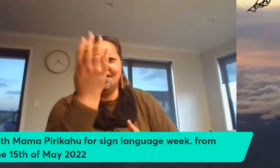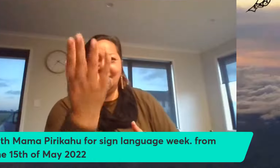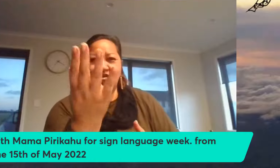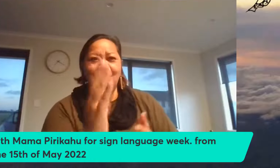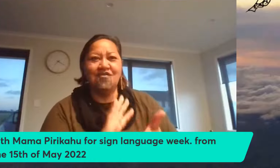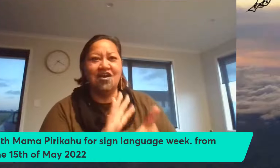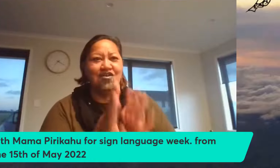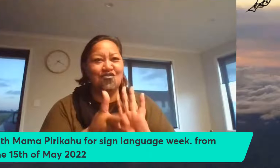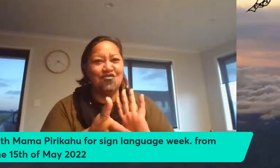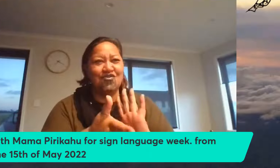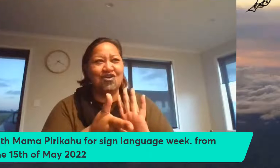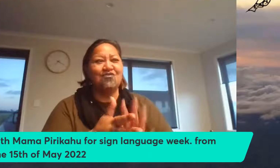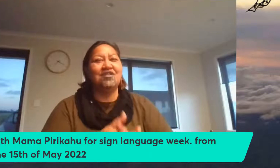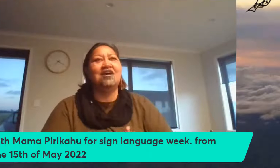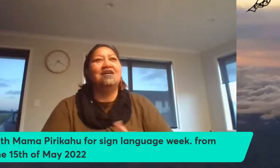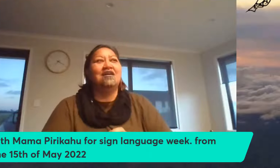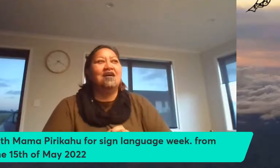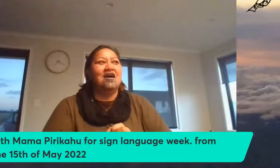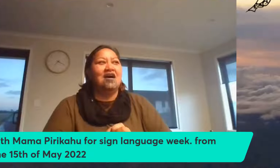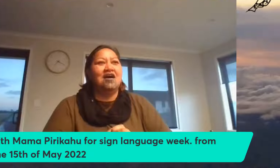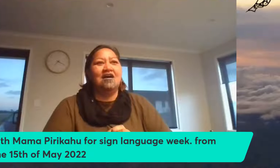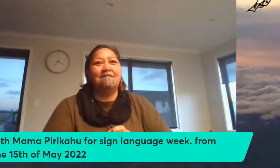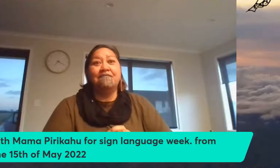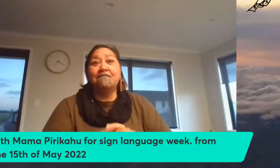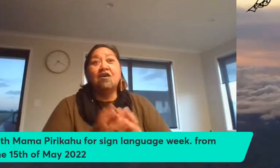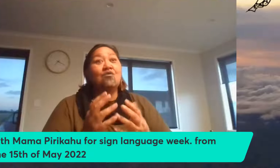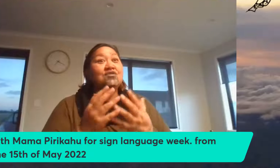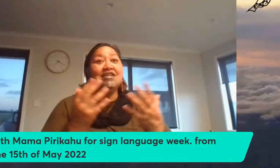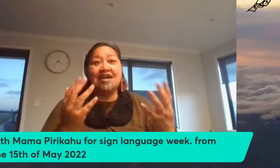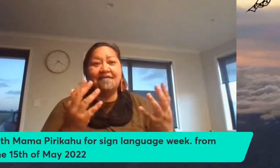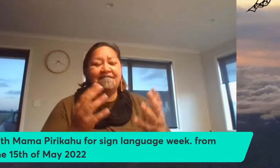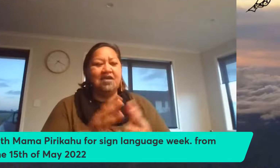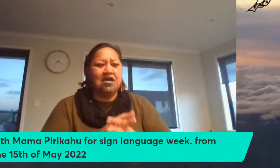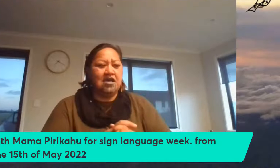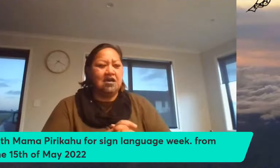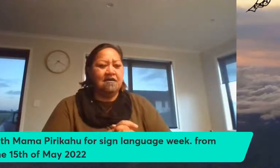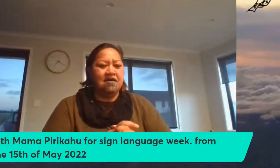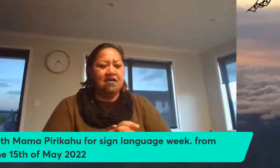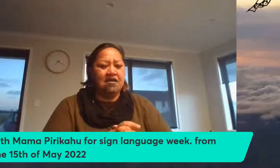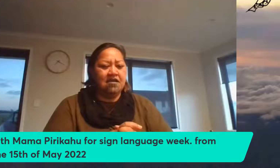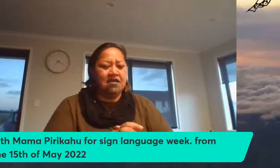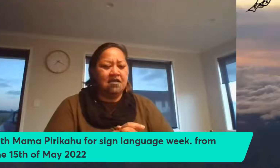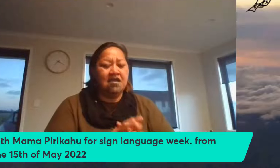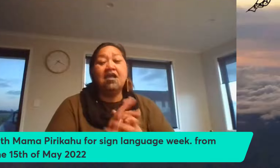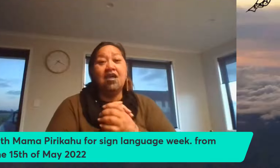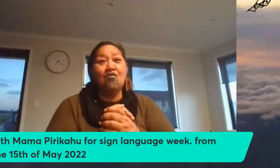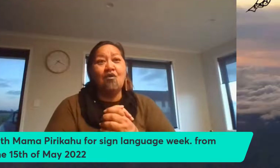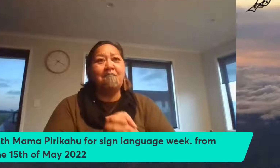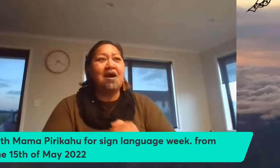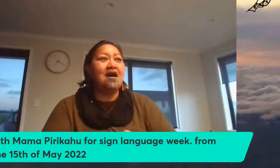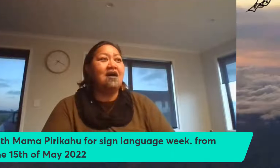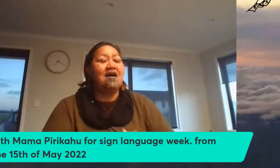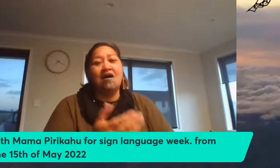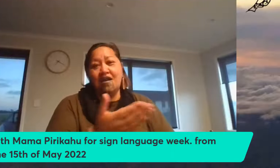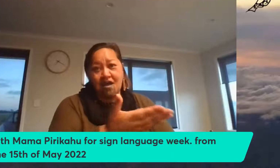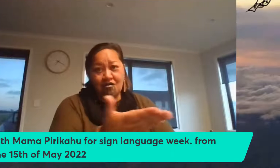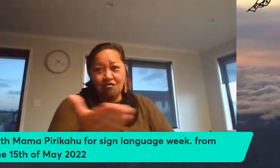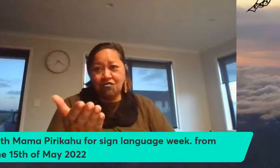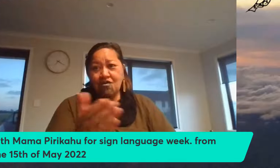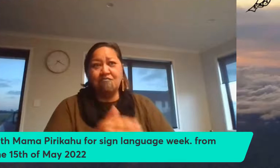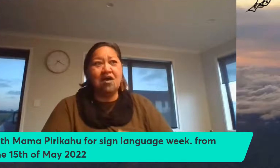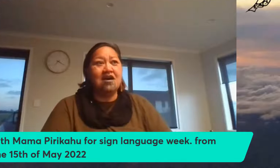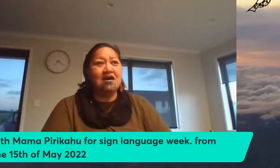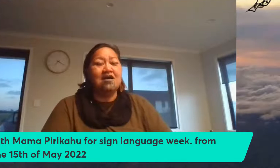rā i te reo rotarota. O tira, e hoa mā,